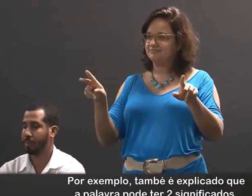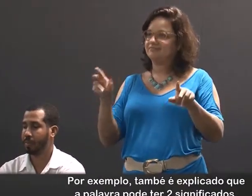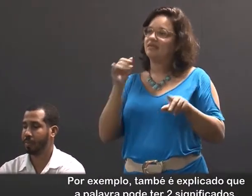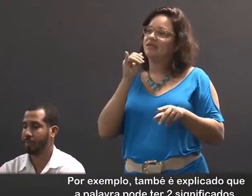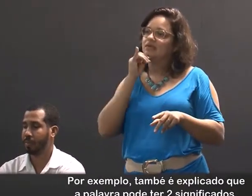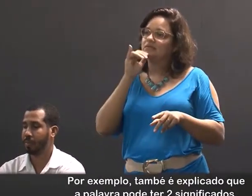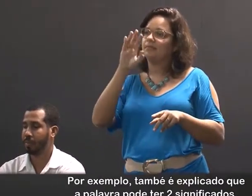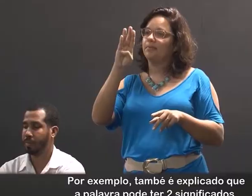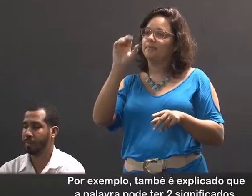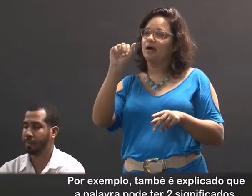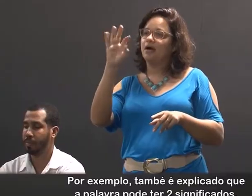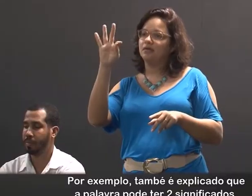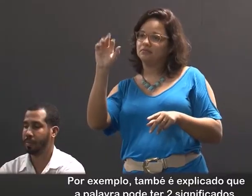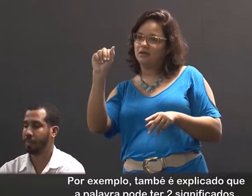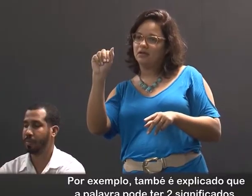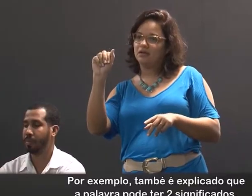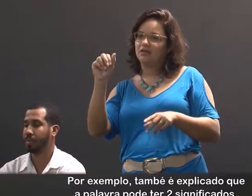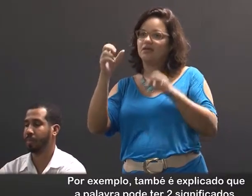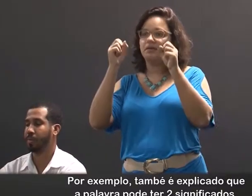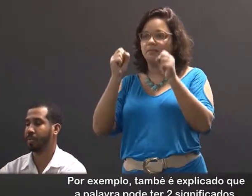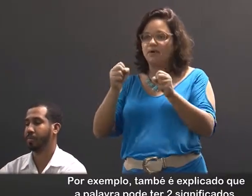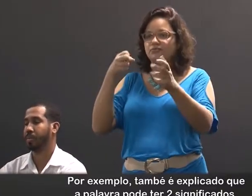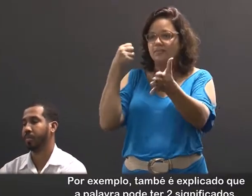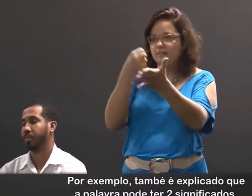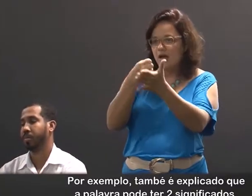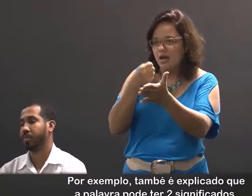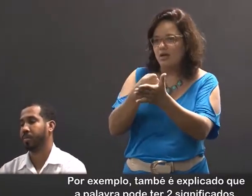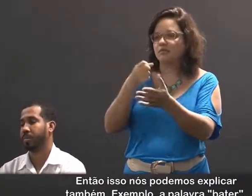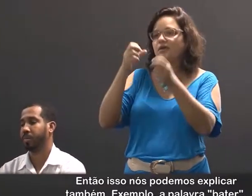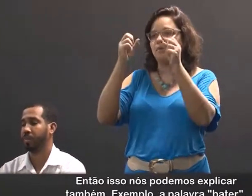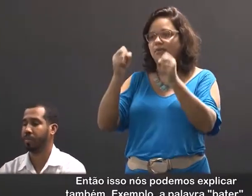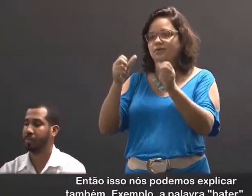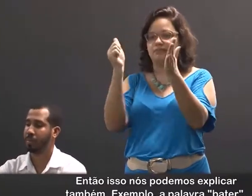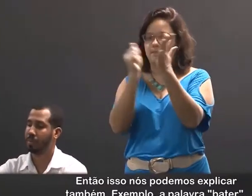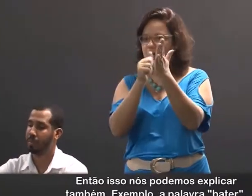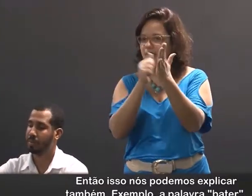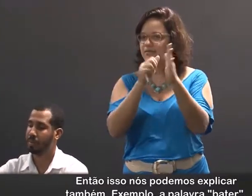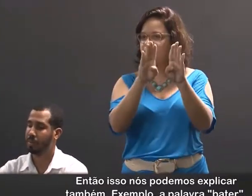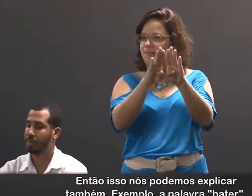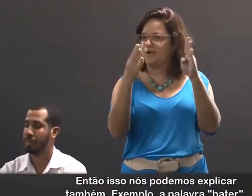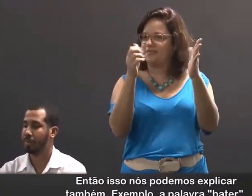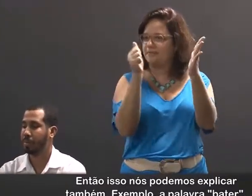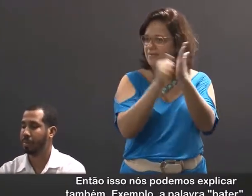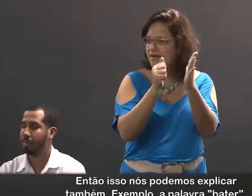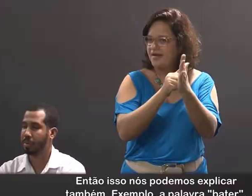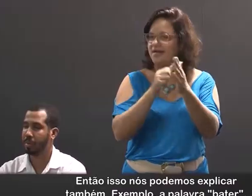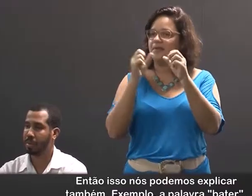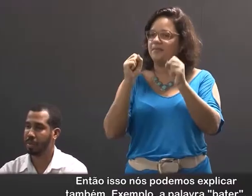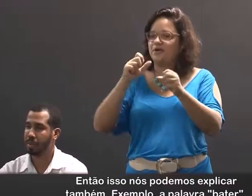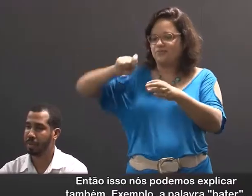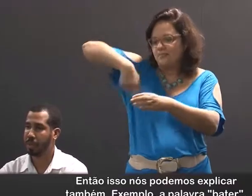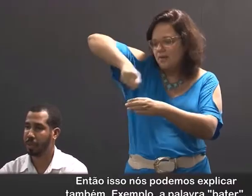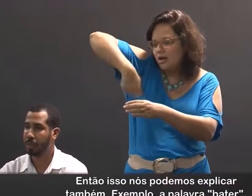é explicado que ela pode ter 2 significados. Então isso nós podemos explicar também. Por exemplo, a